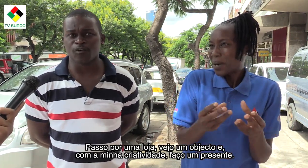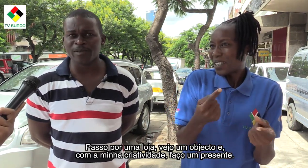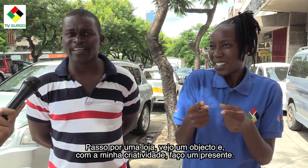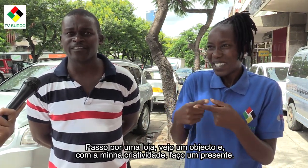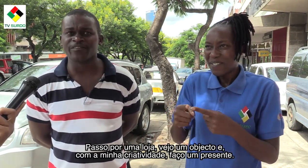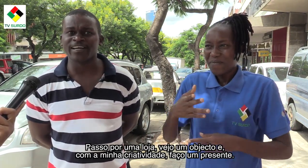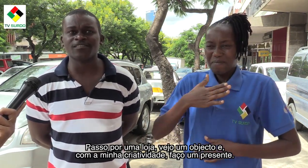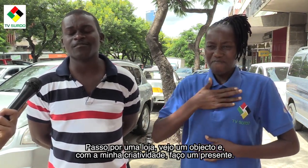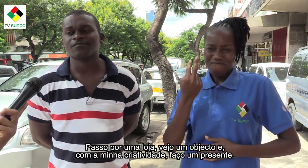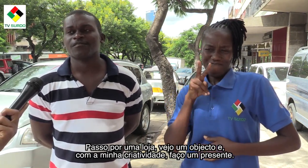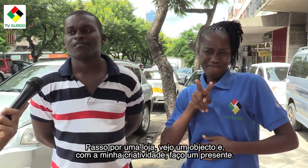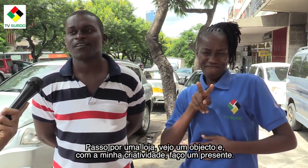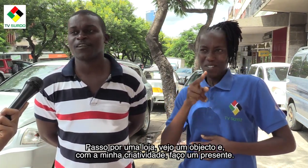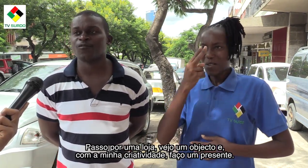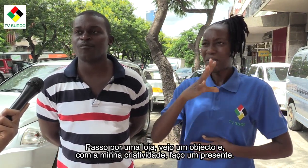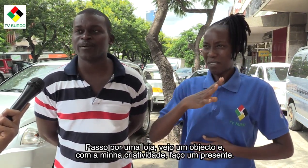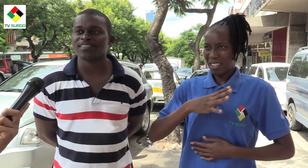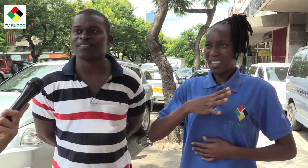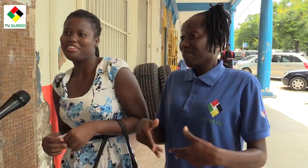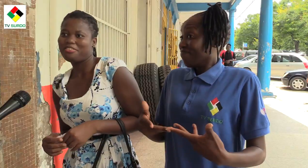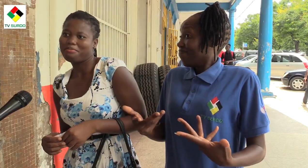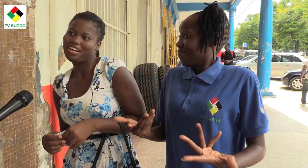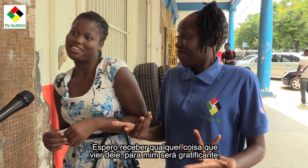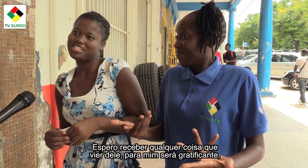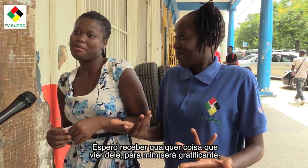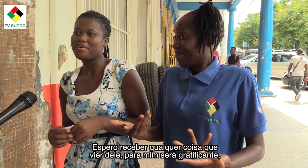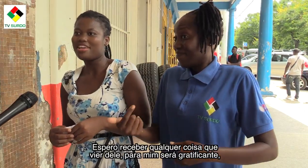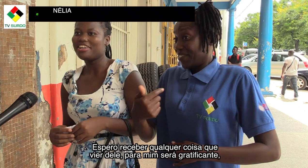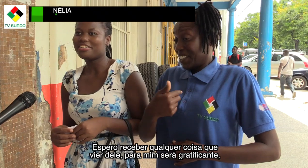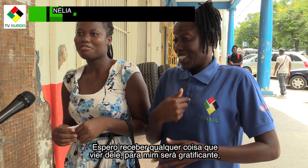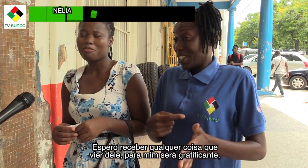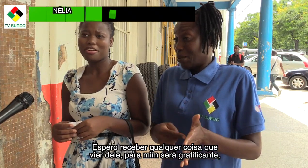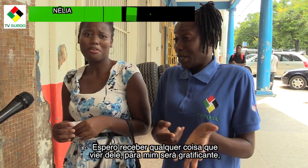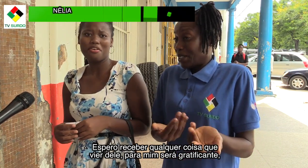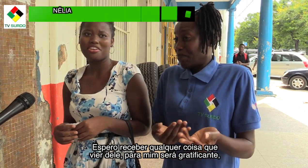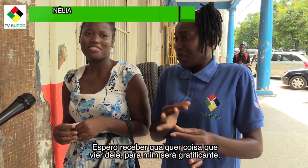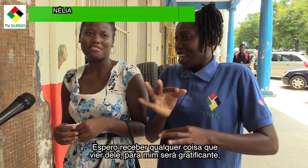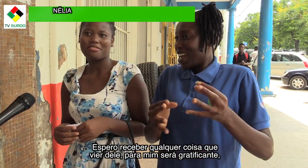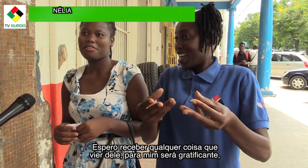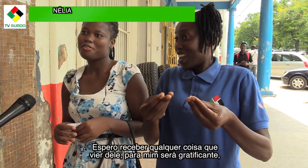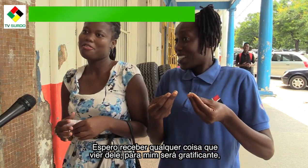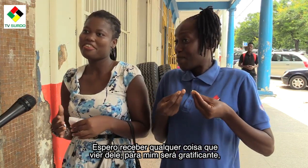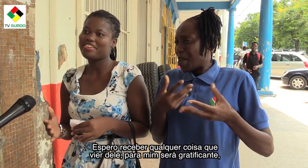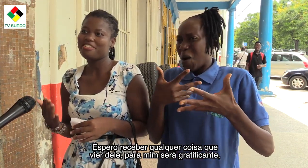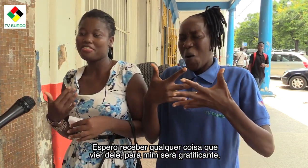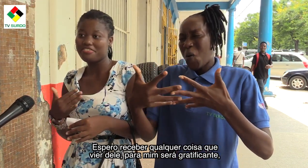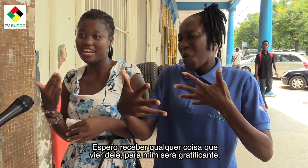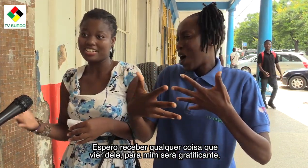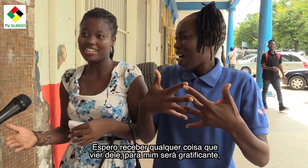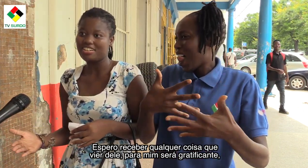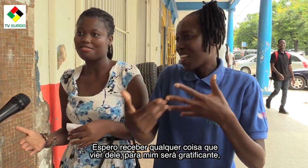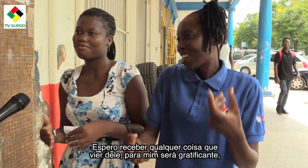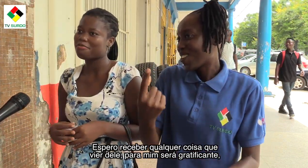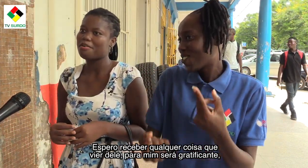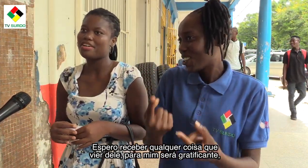com a minha criatividade, eu crio um presente. Então vai receber qualquer coisa, viver o que